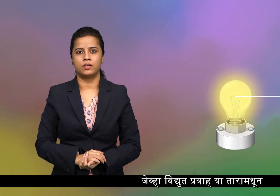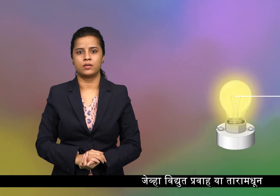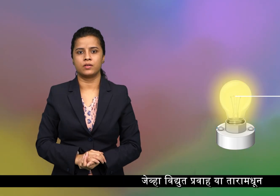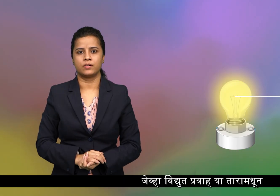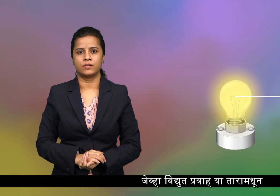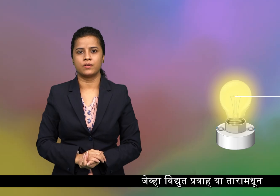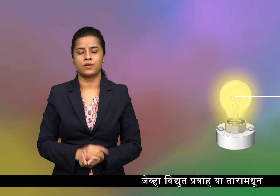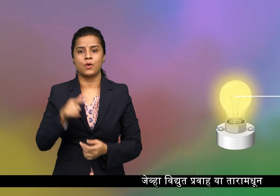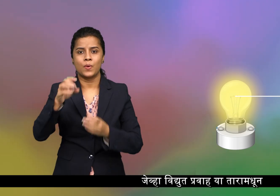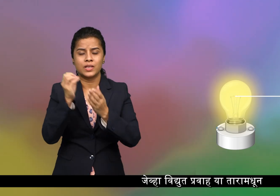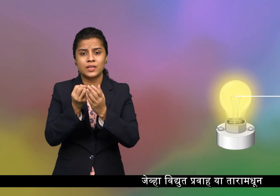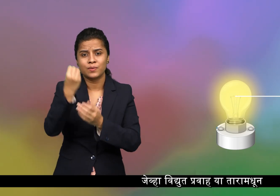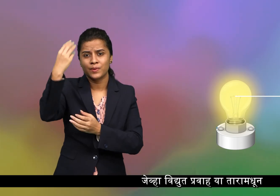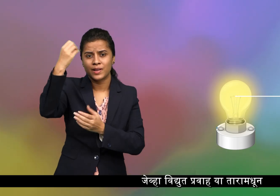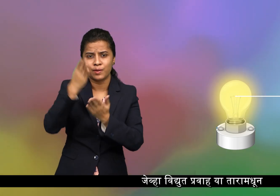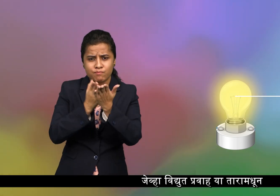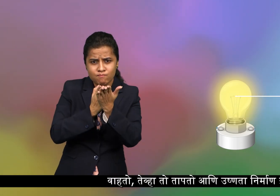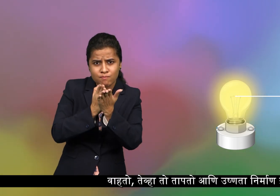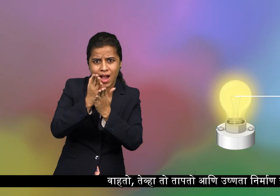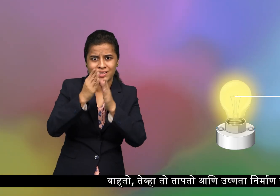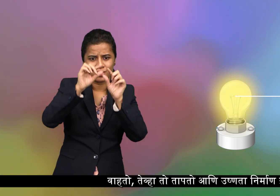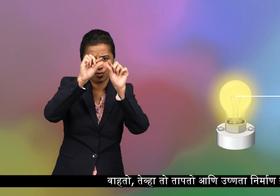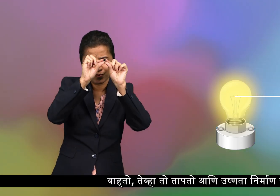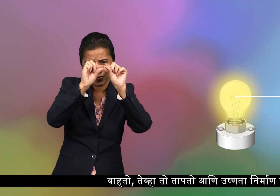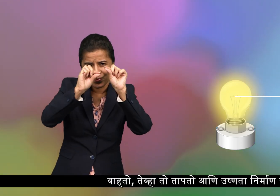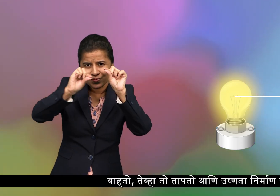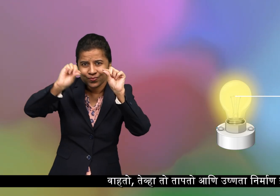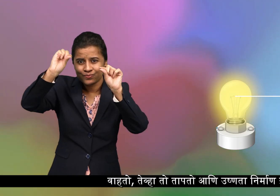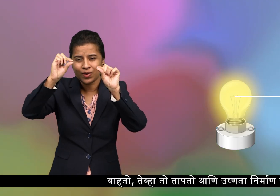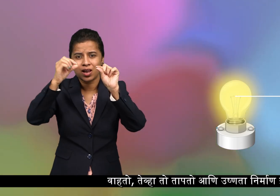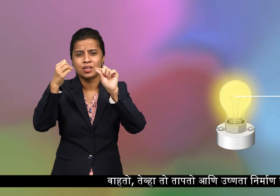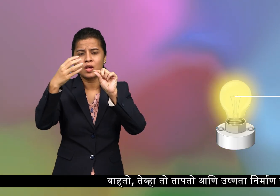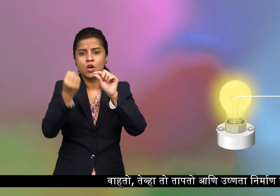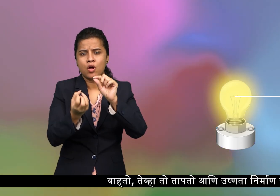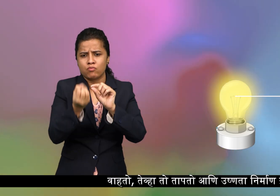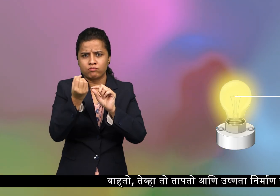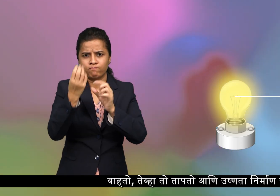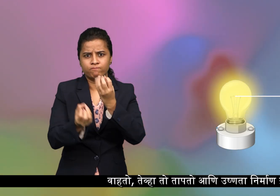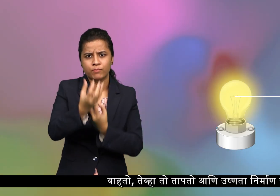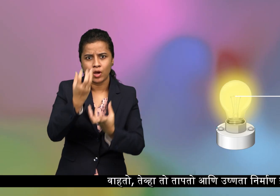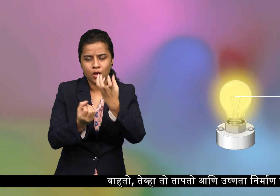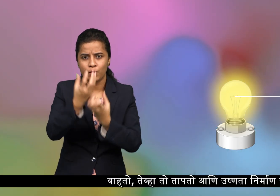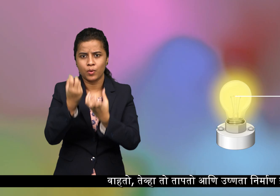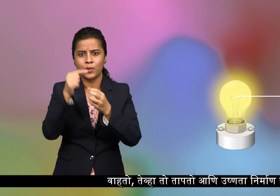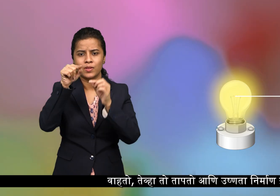जेव्हा विद्युत प्रवाह या तारामधून वाहतो तेव्हा तो तापतो आणि उष्णता निर्माण करतो.